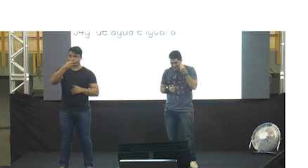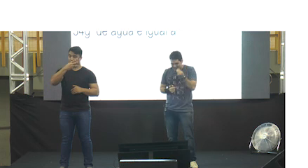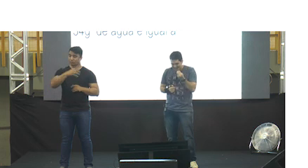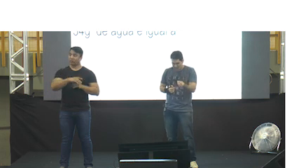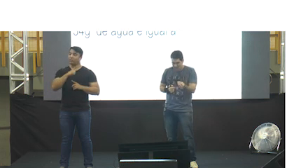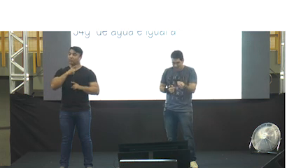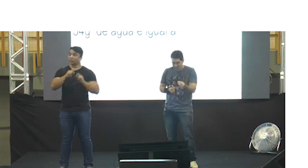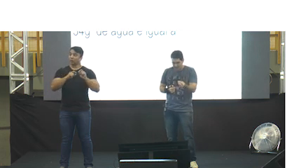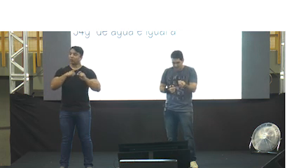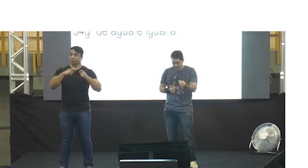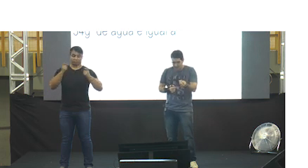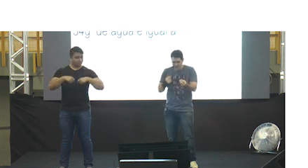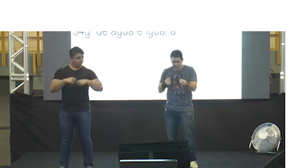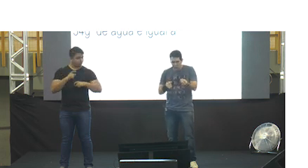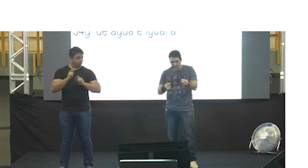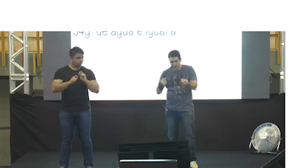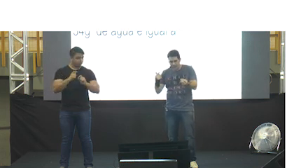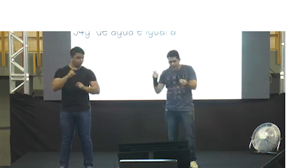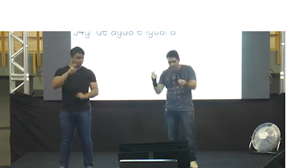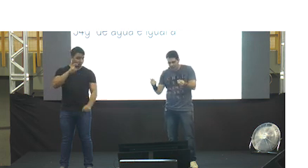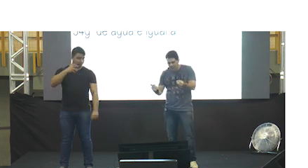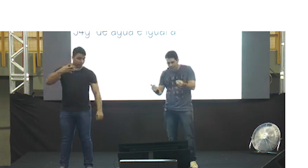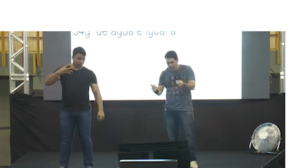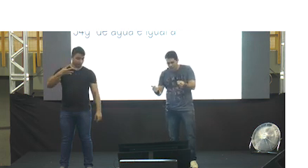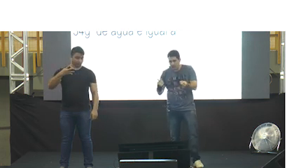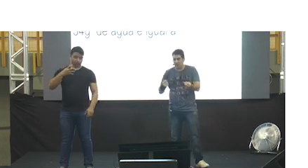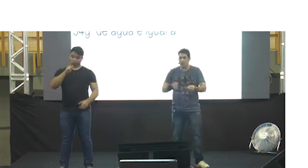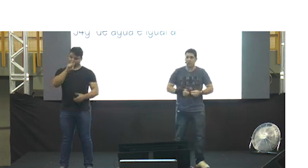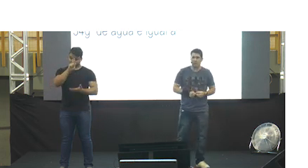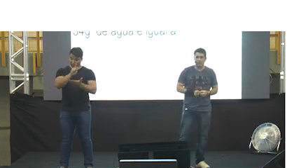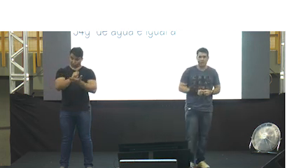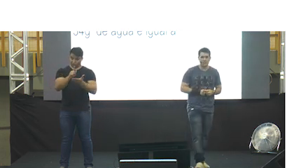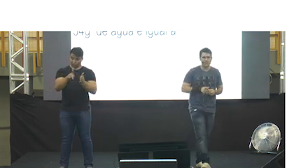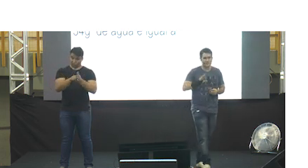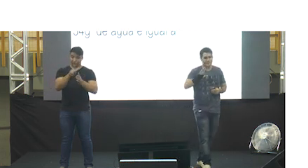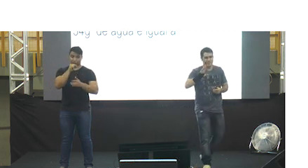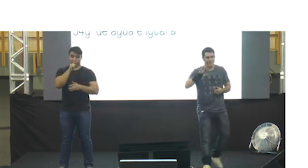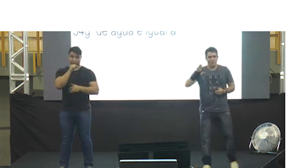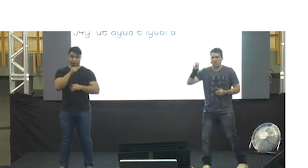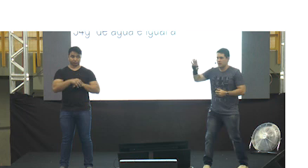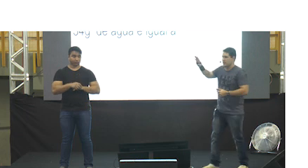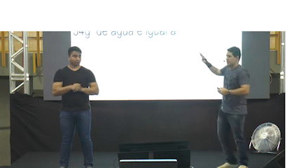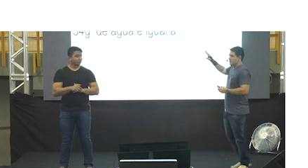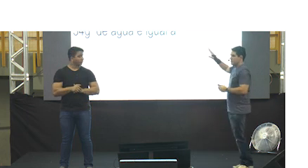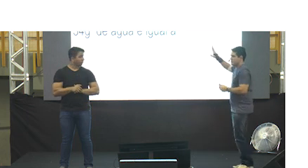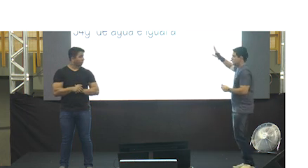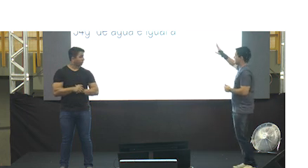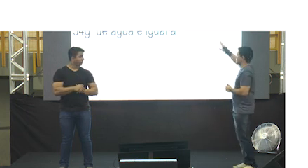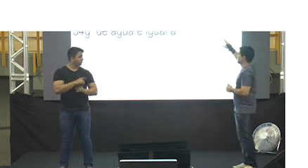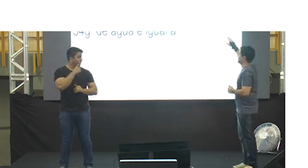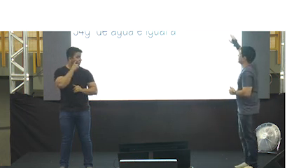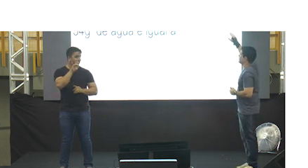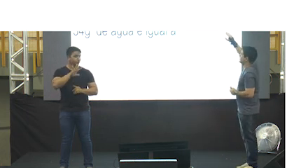produzidos exatamente 54 gramas de água é igual a... Olha para a